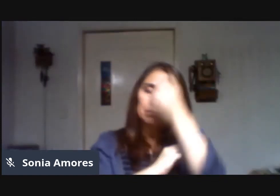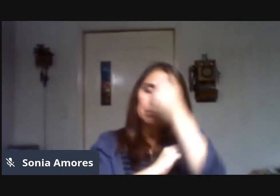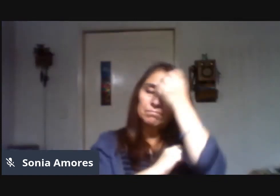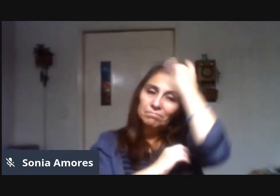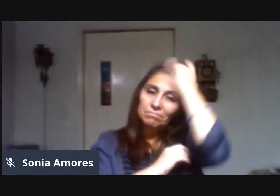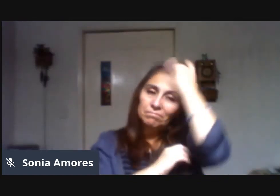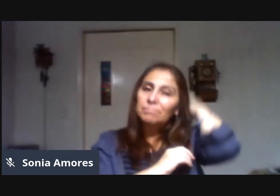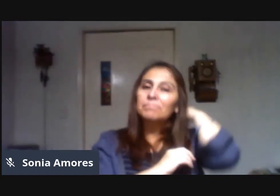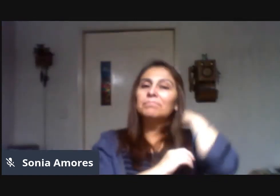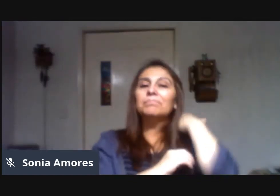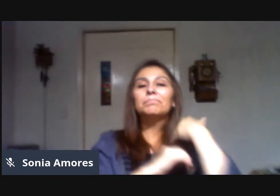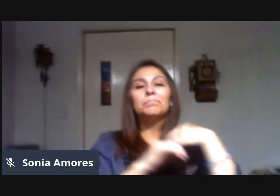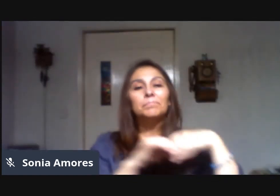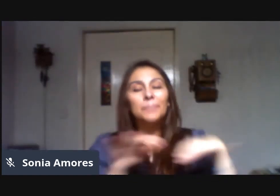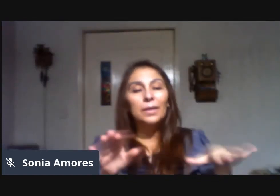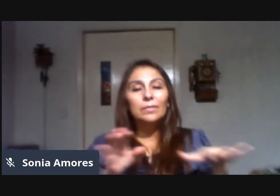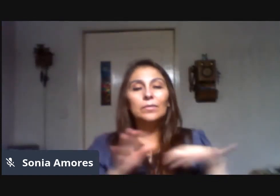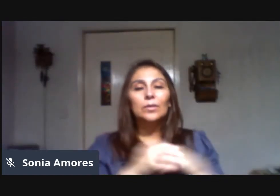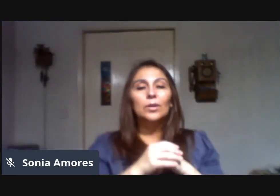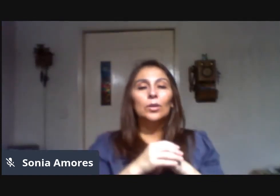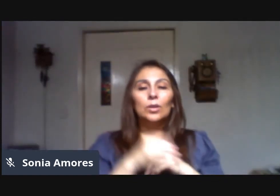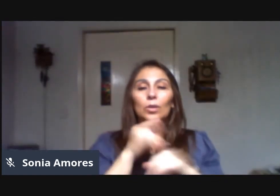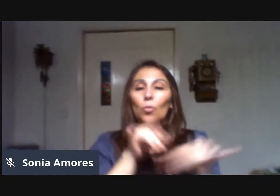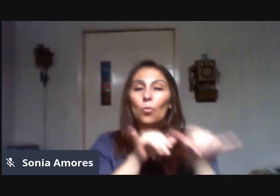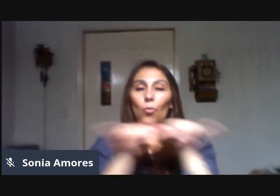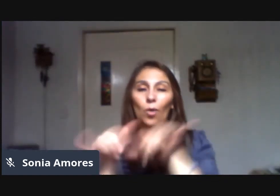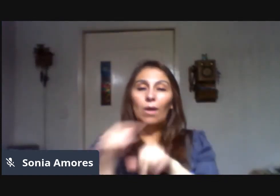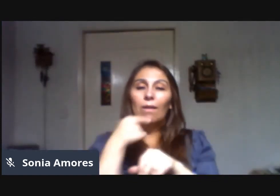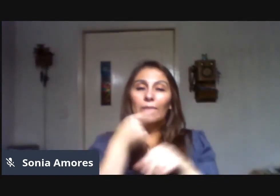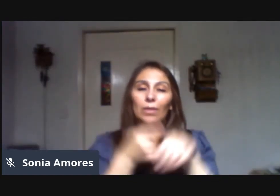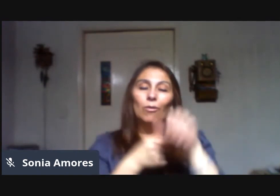pero retomando lo que dice Andrés, creo que estamos